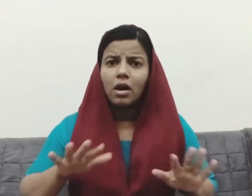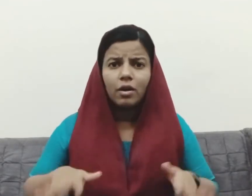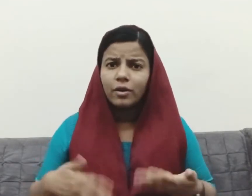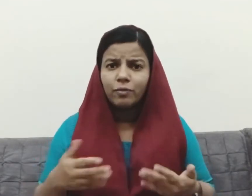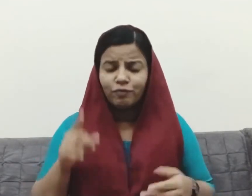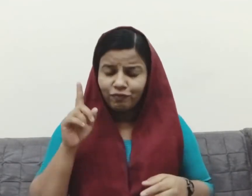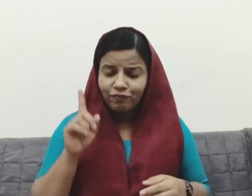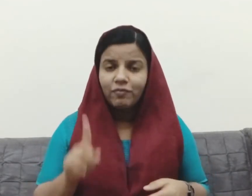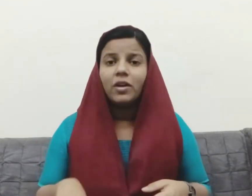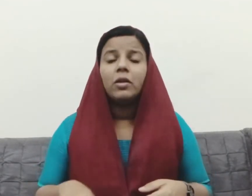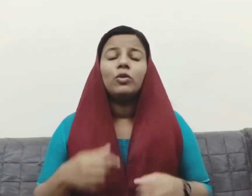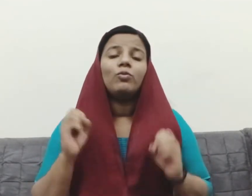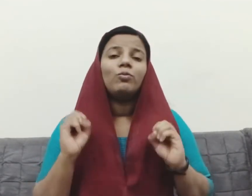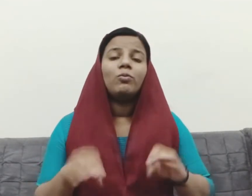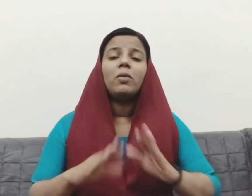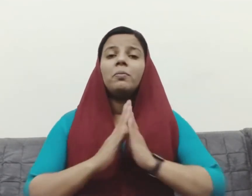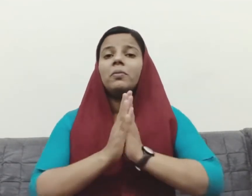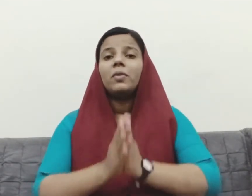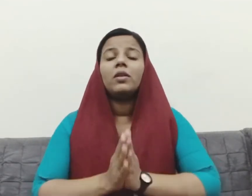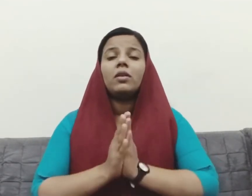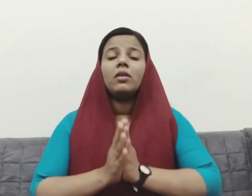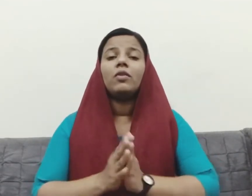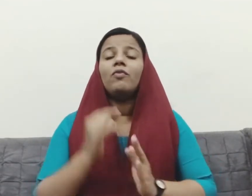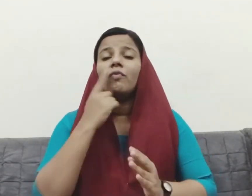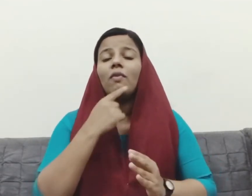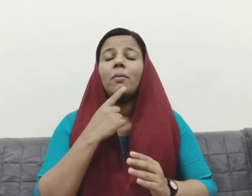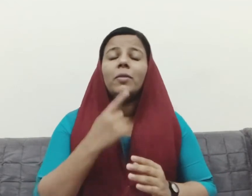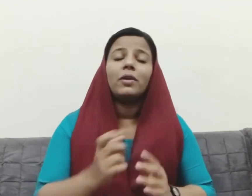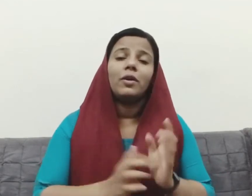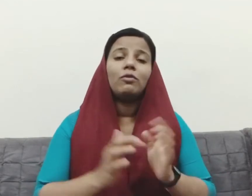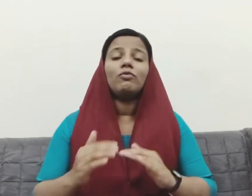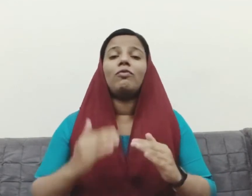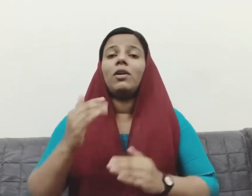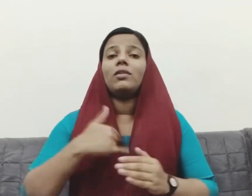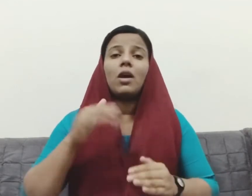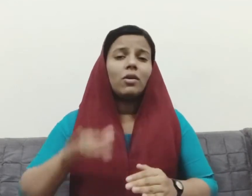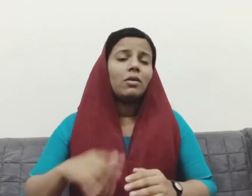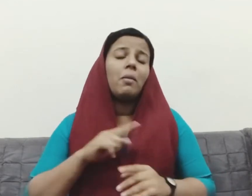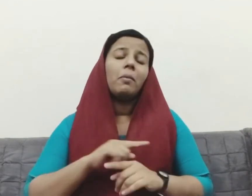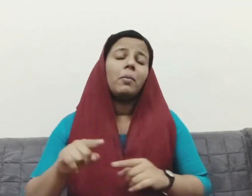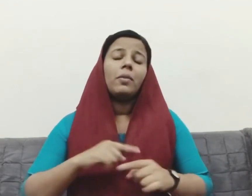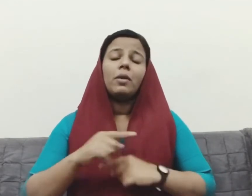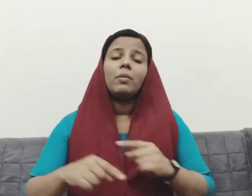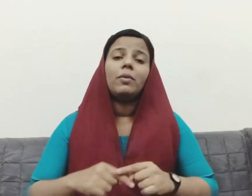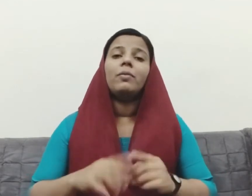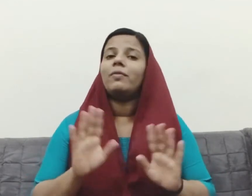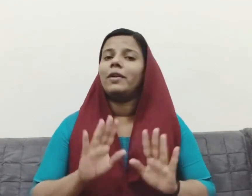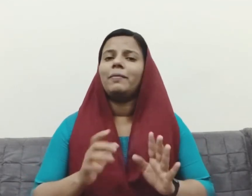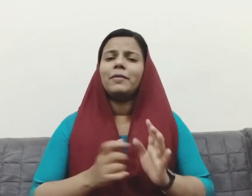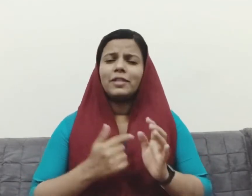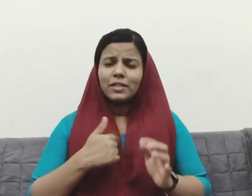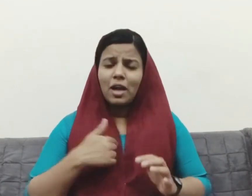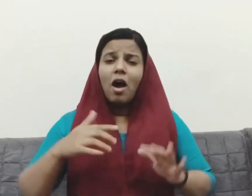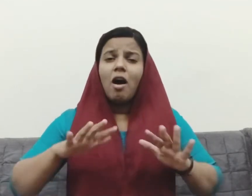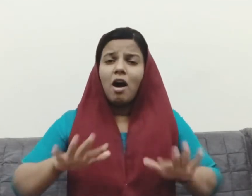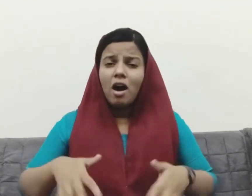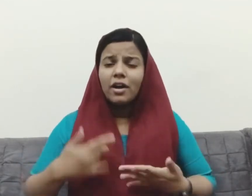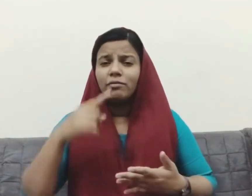നമുക്ക് ആഗ്രഹമുണ്ടാകണം. വെറുതെ നമ്മൾ പ്രാർത്ഥിക്കുമ്പോൾ പറയുന്ന ഒരു പല്ലവിയായി മാത്രം മാറാതെ, എൻ്റെ കർത്താവേ ഞാൻ കുറയണം, എൻ്റെ ആഗ്രഹങ്ങൾ